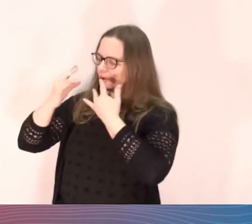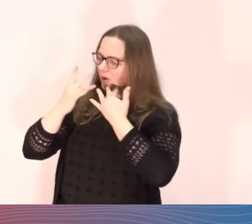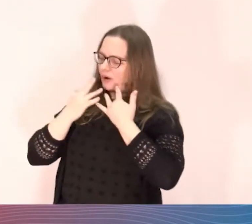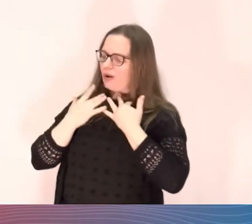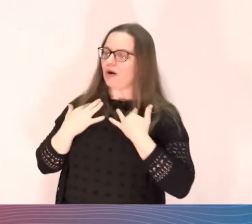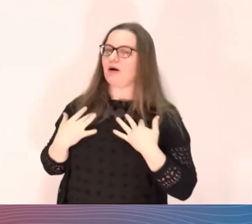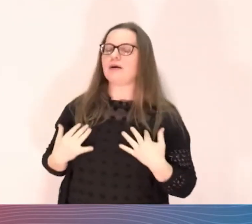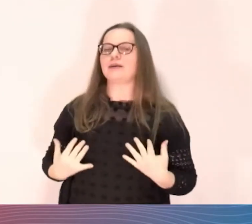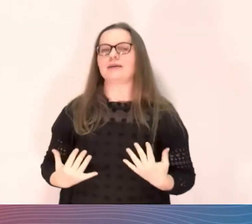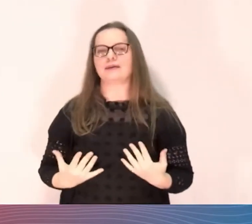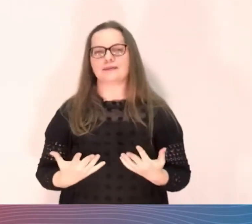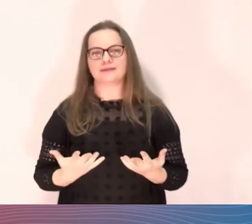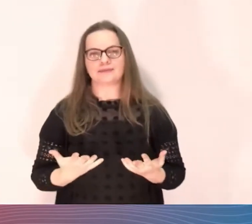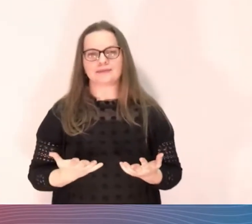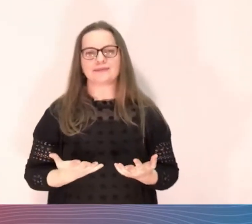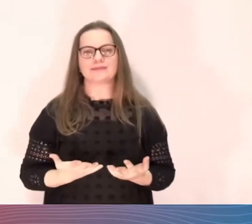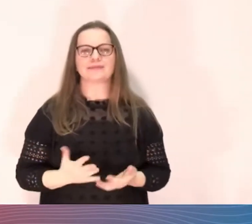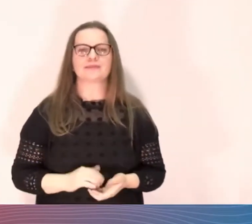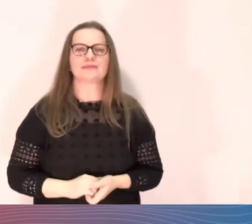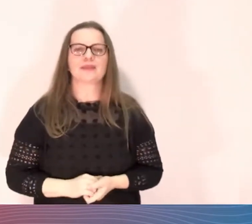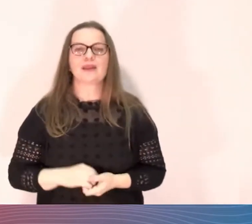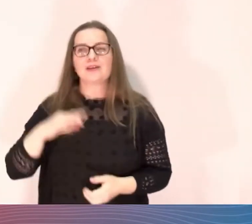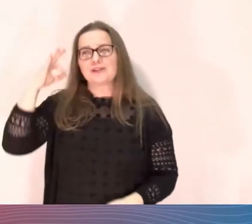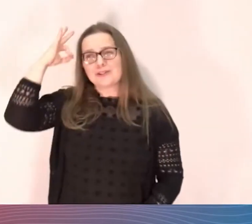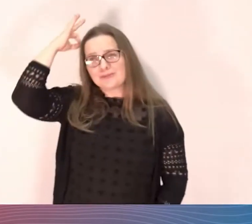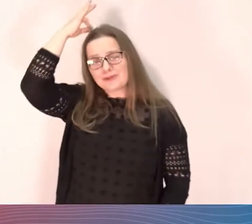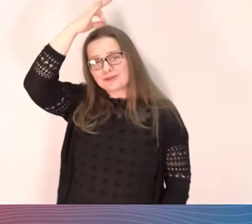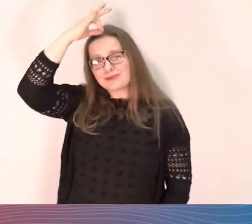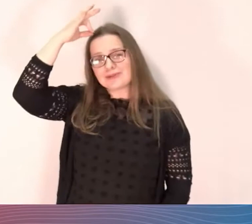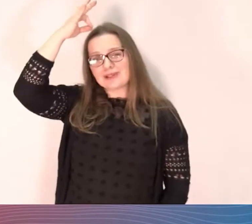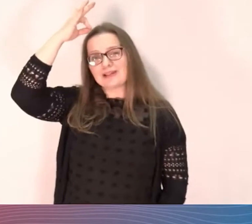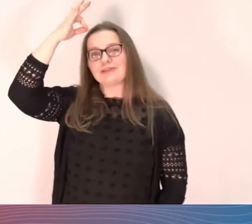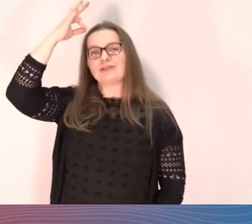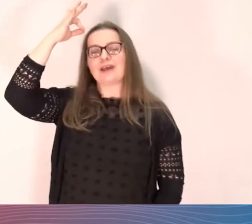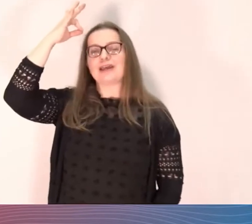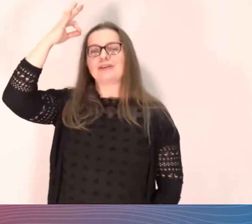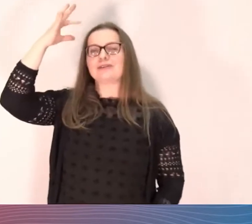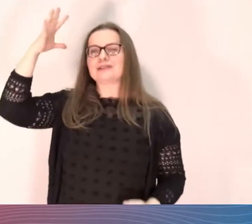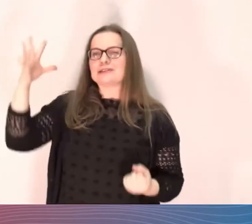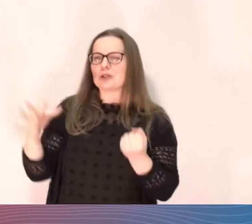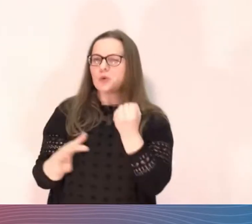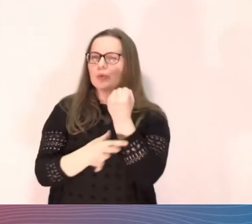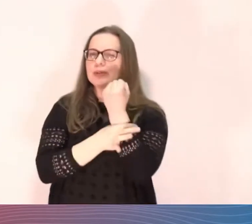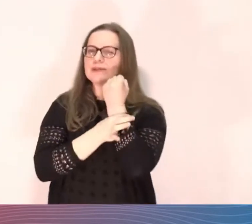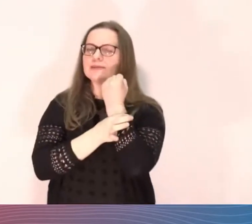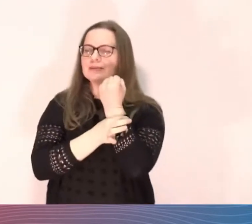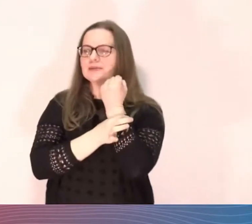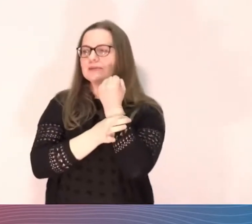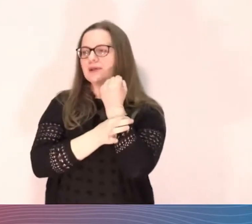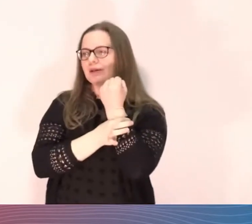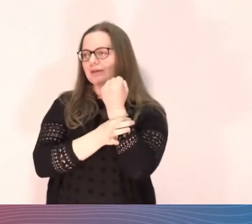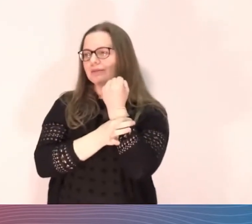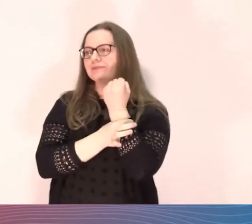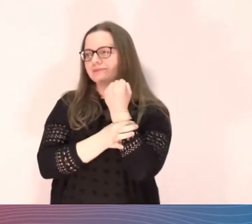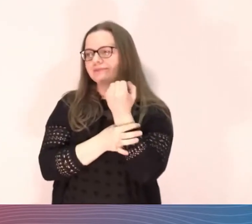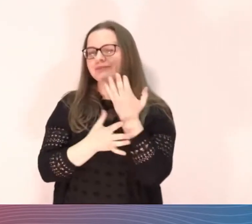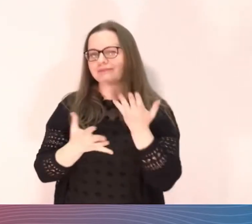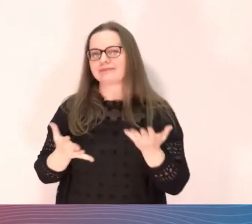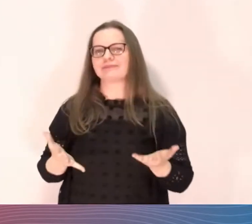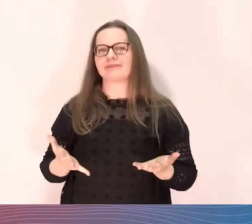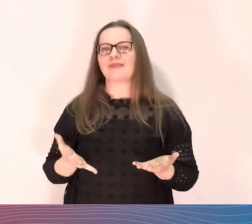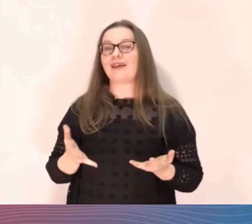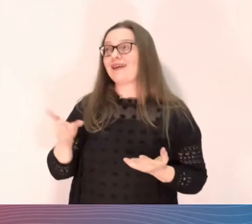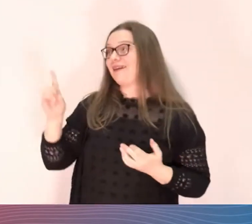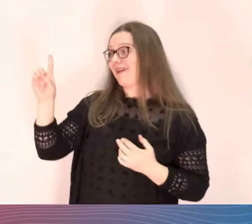E não só isso, o Espírito Santo também é o nosso penhor. É a nossa garantia de que Deus também é